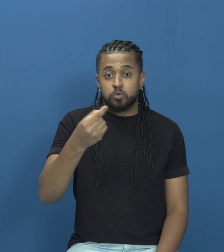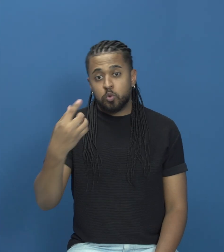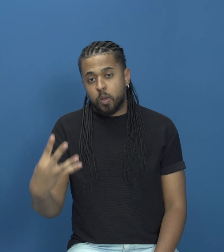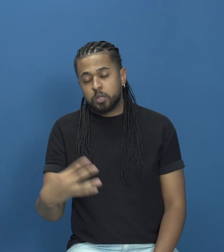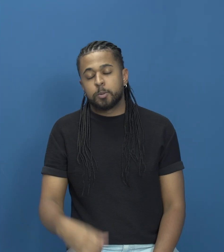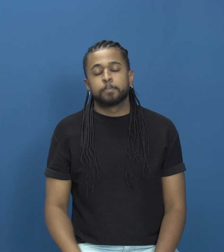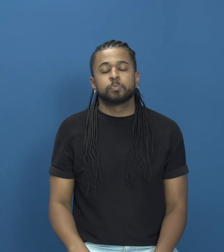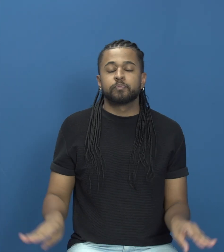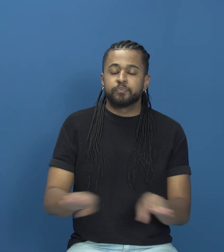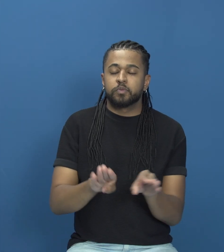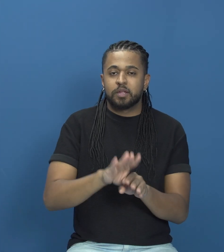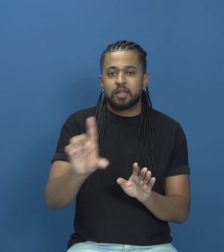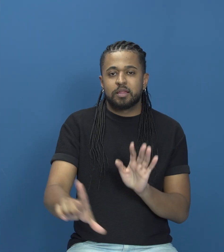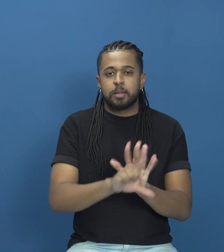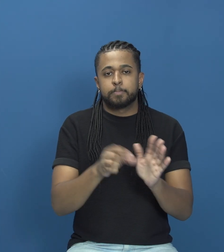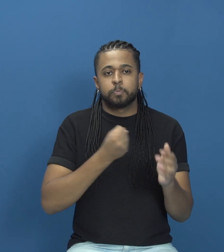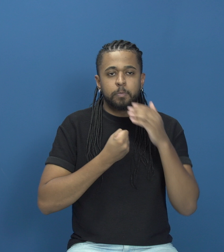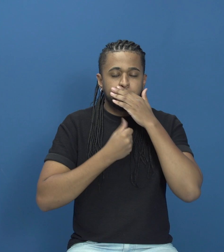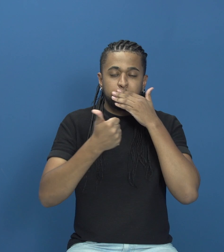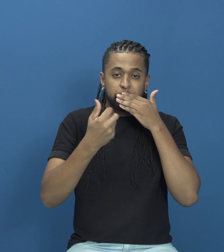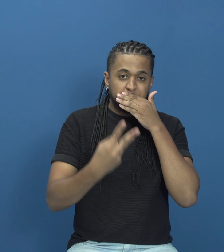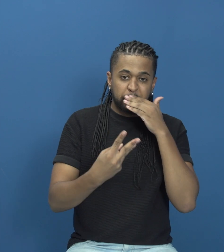5.296/2004 e pela Lei número